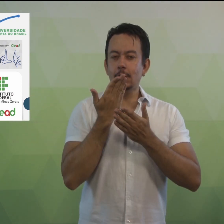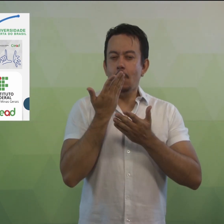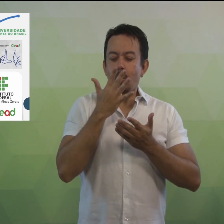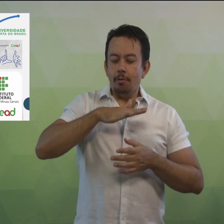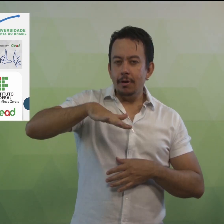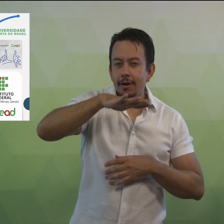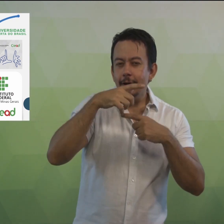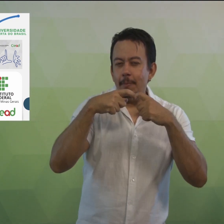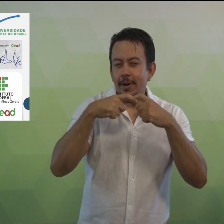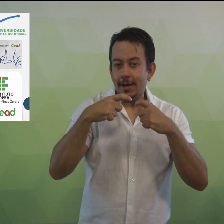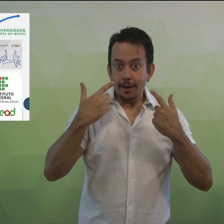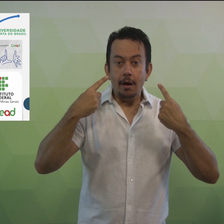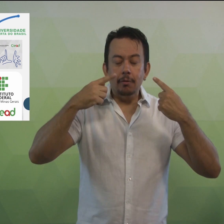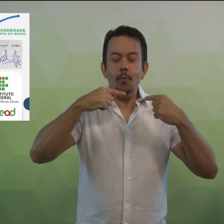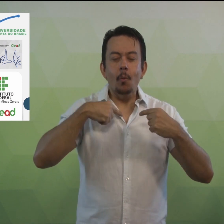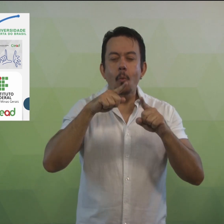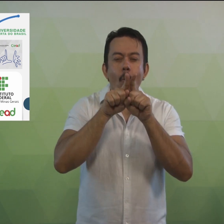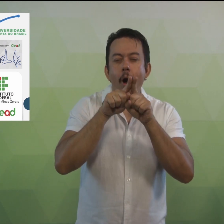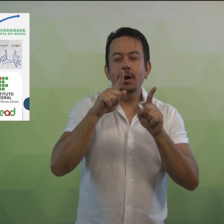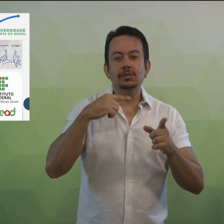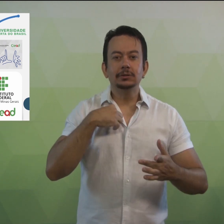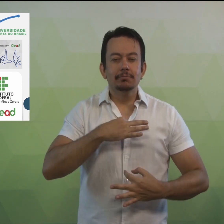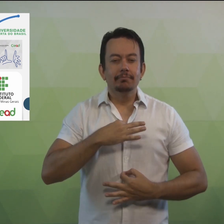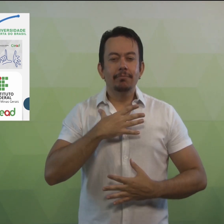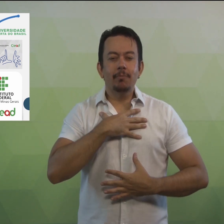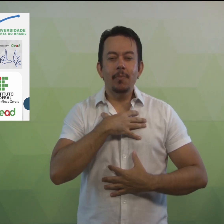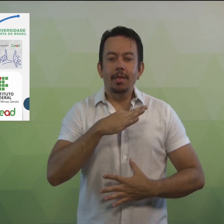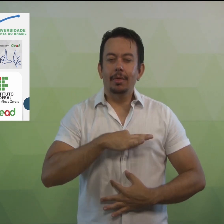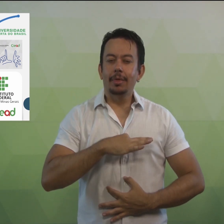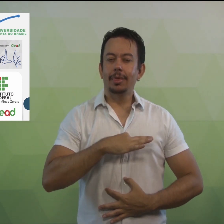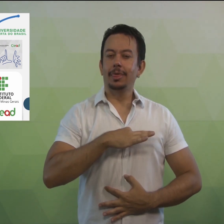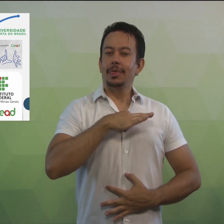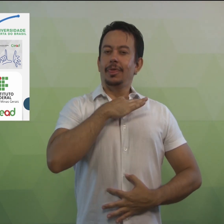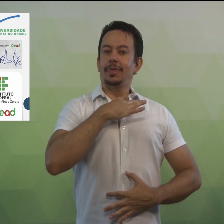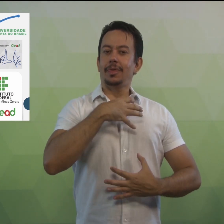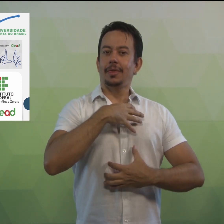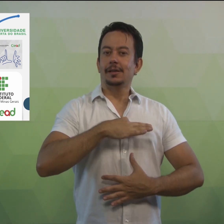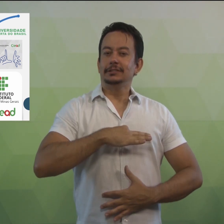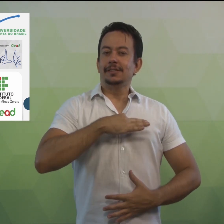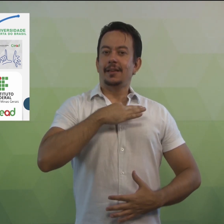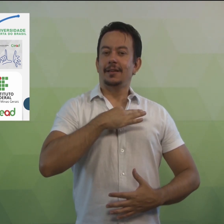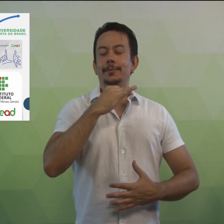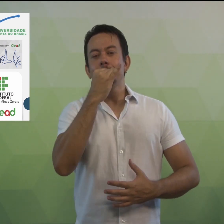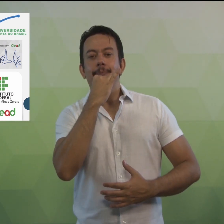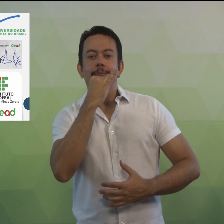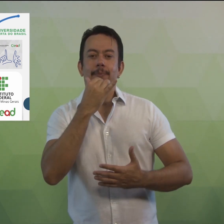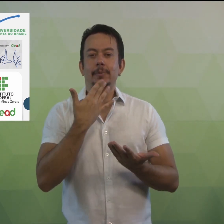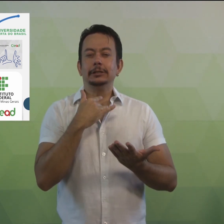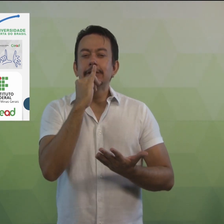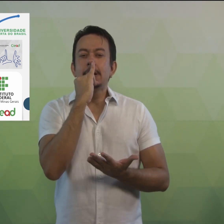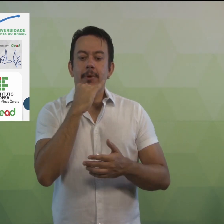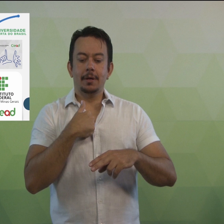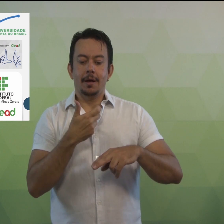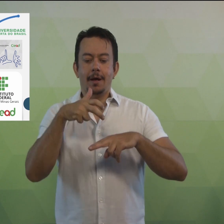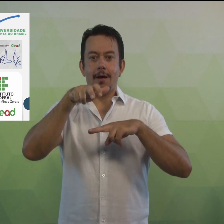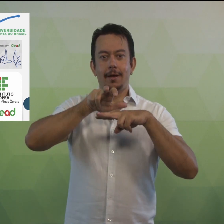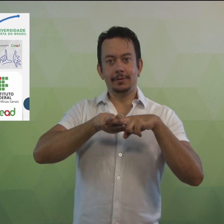dá o estímulo, ele nos mostra na relação sexual, por exemplo, quando o orgasmo acontece.